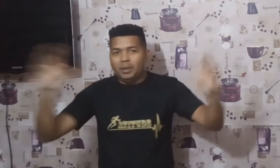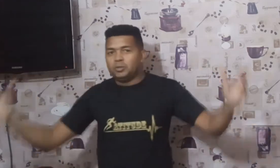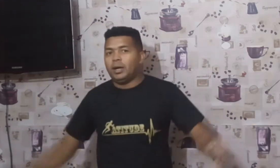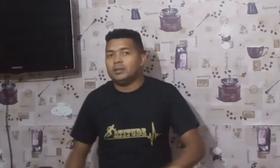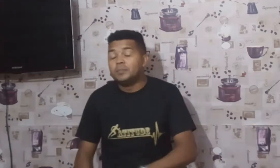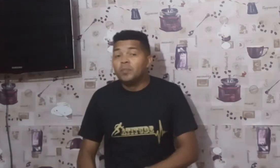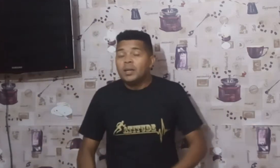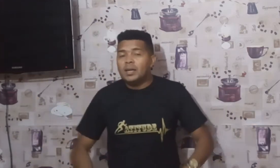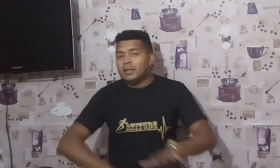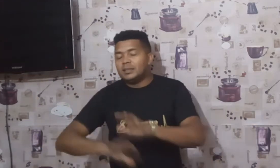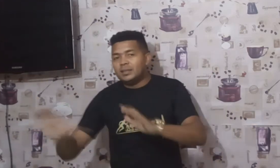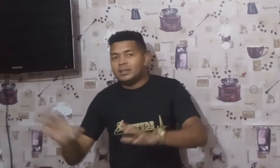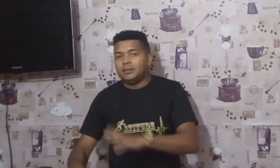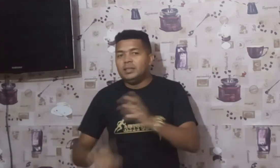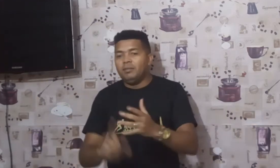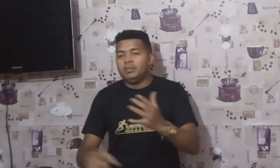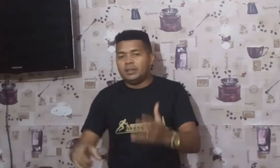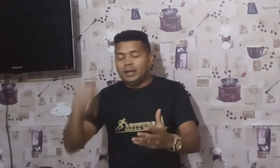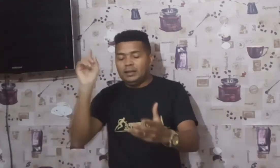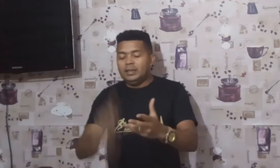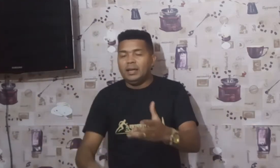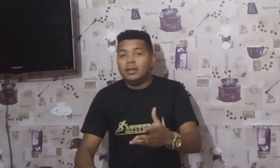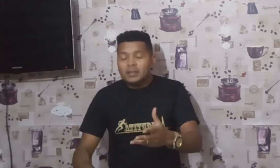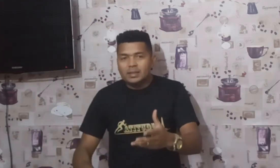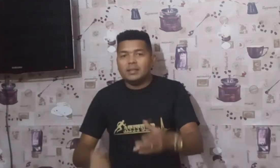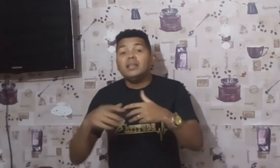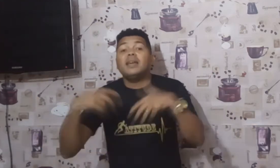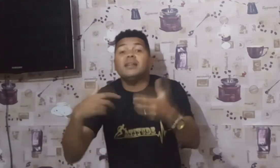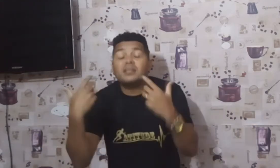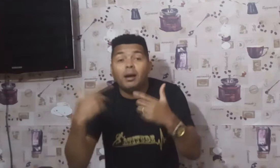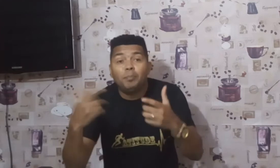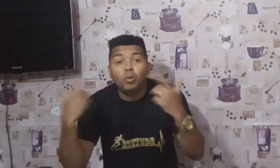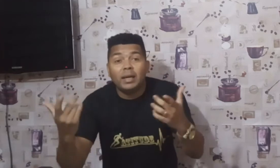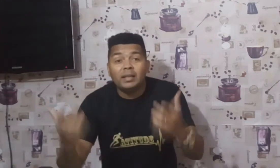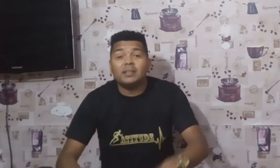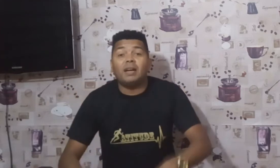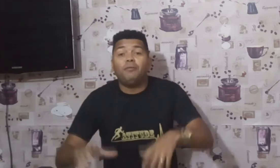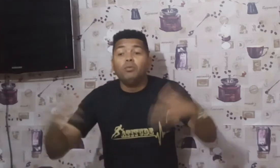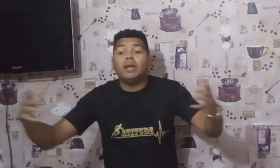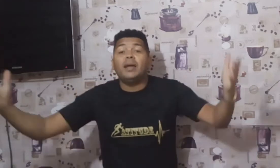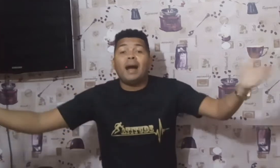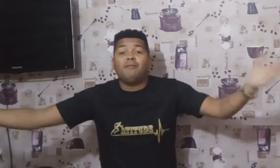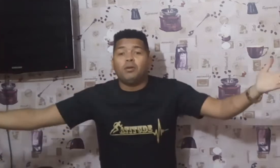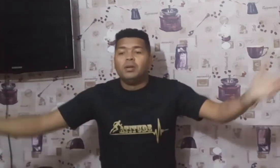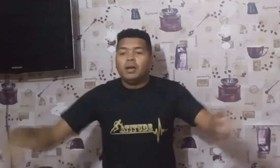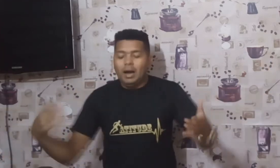perto da sua casa? Que ele é distanciado, ninguém vai visitar ele, ninguém está por ele, que ele está vulnerável.